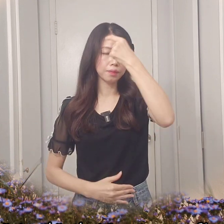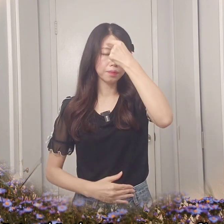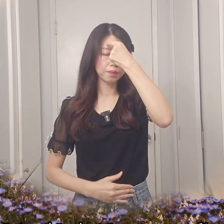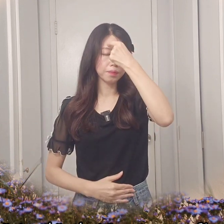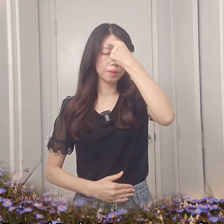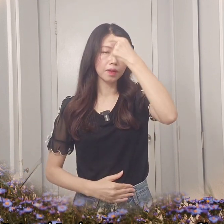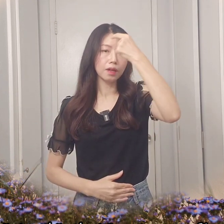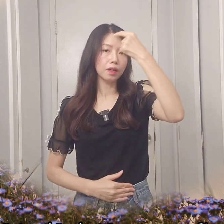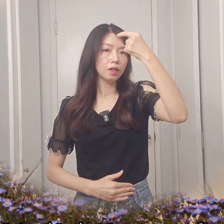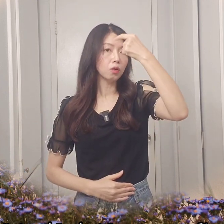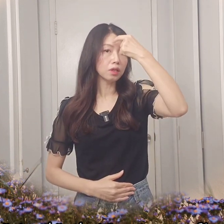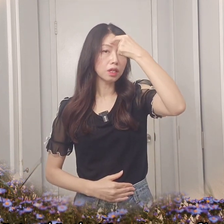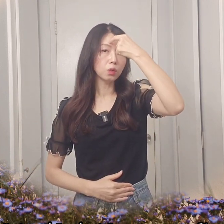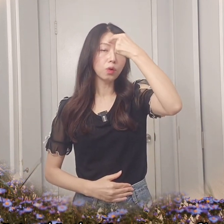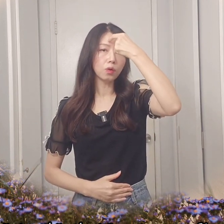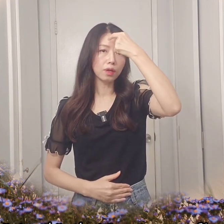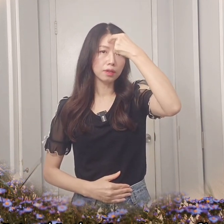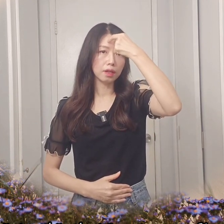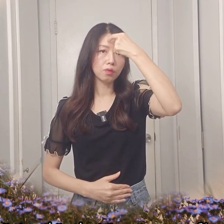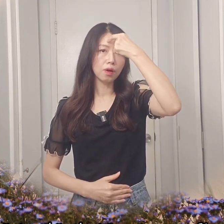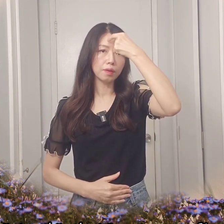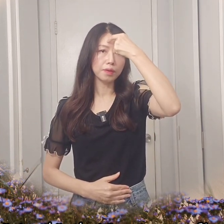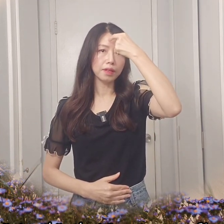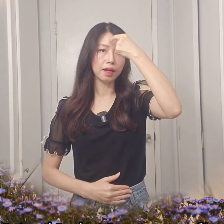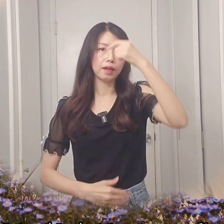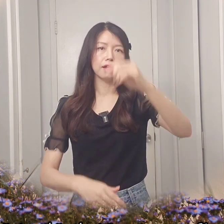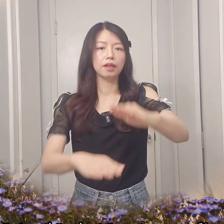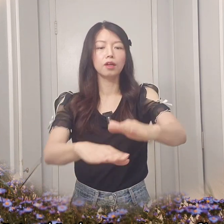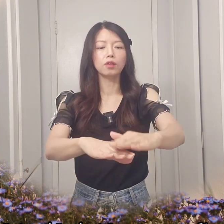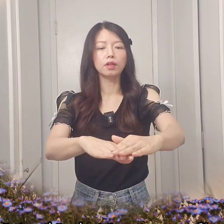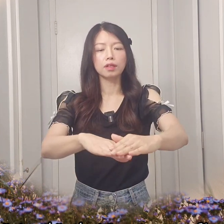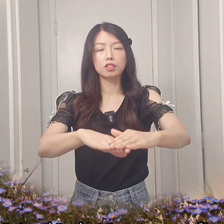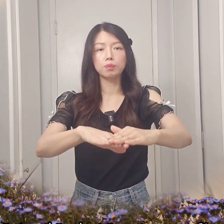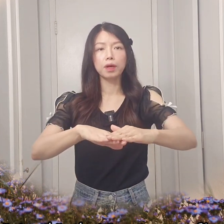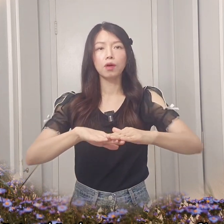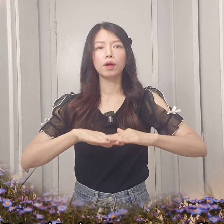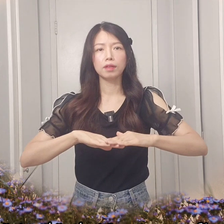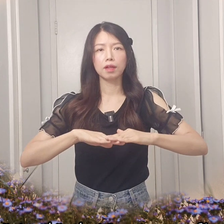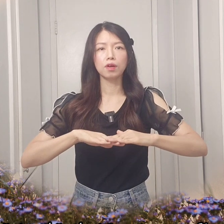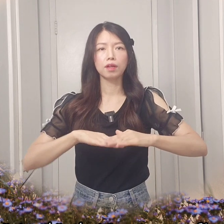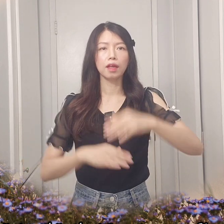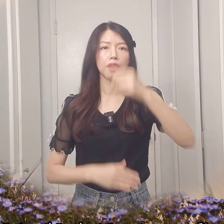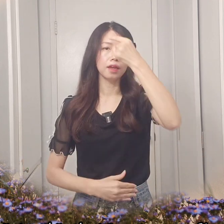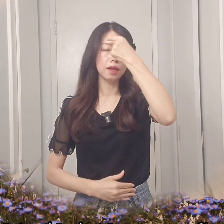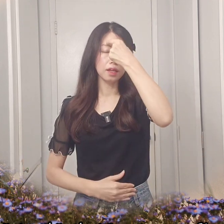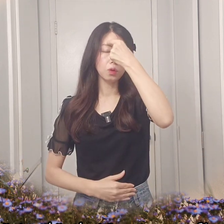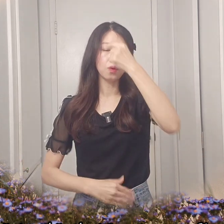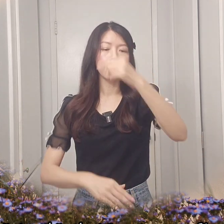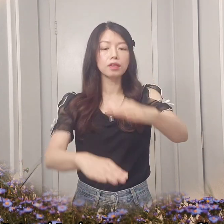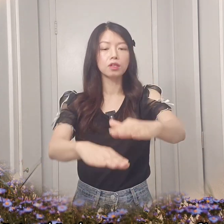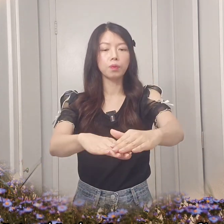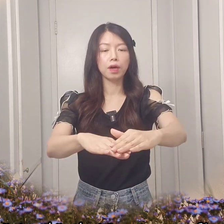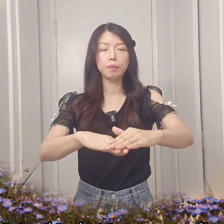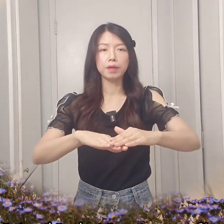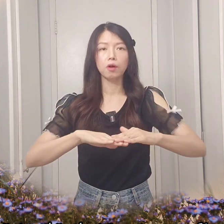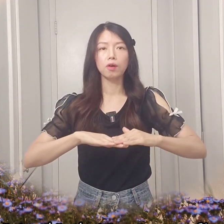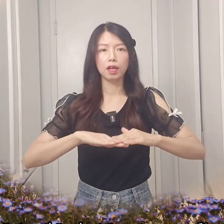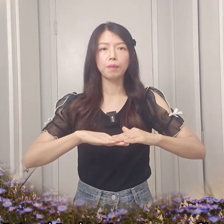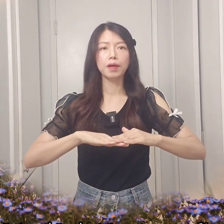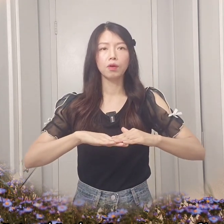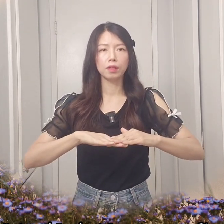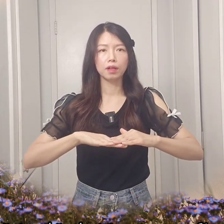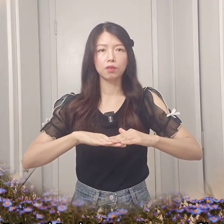됩니다. 이거는 기도라고 한 뜻의 수어가 됩니다. 이거는 집회라고 한 뜻의 수어인데 기도와 집회